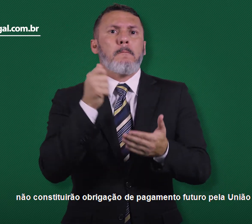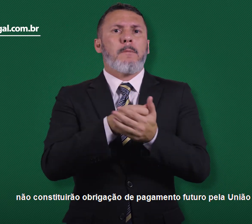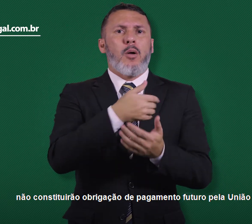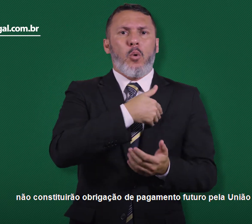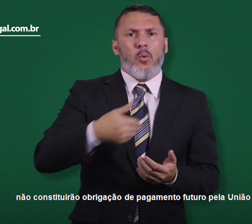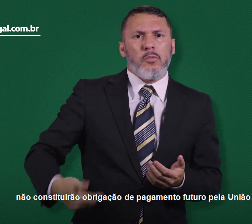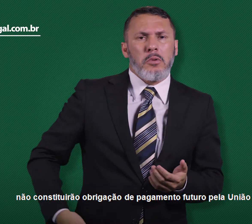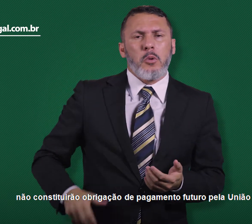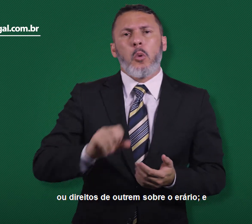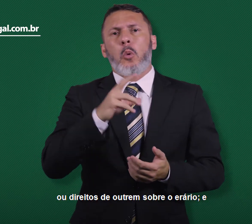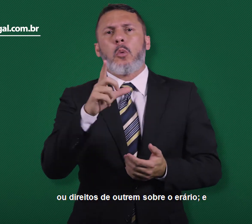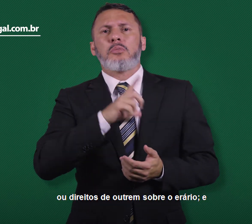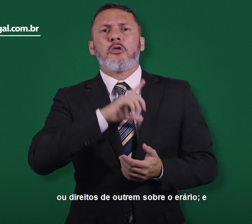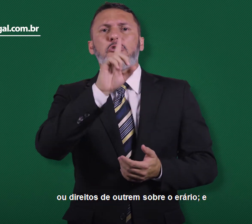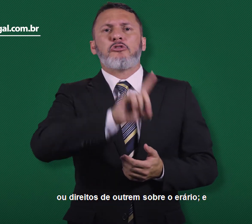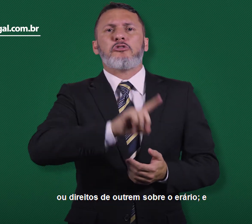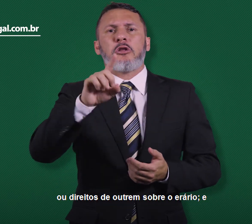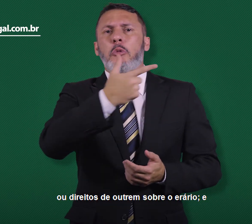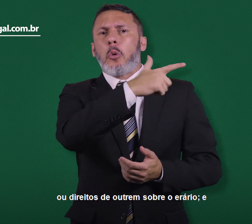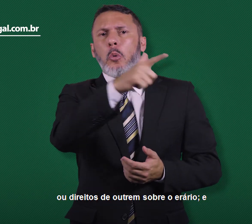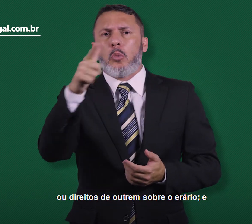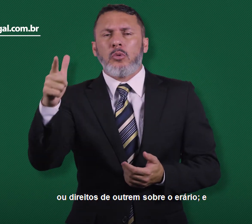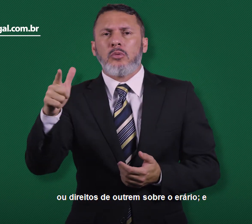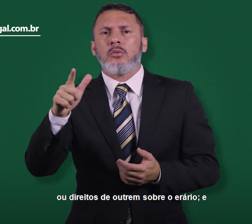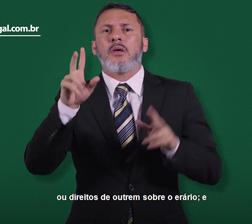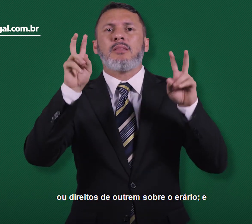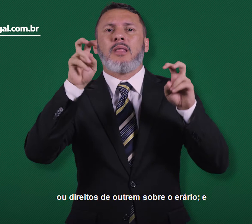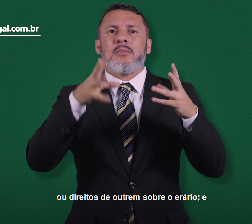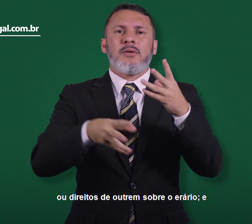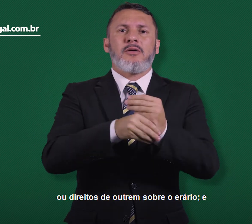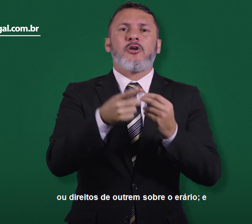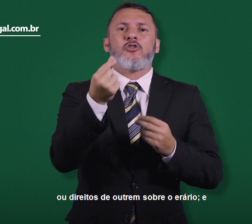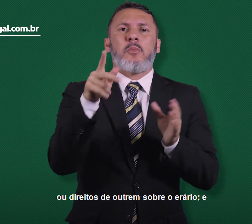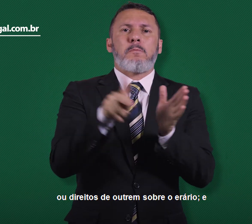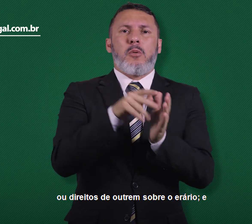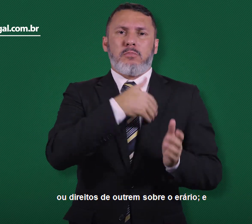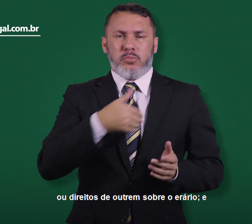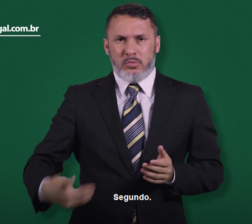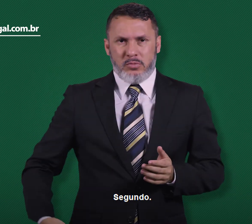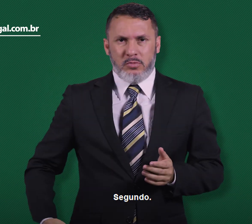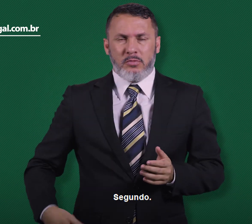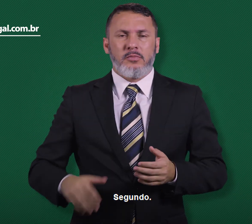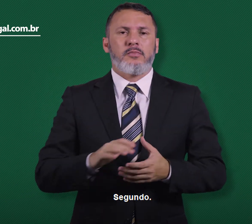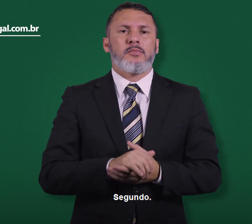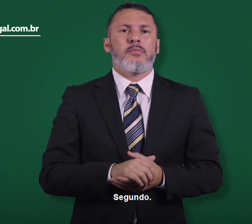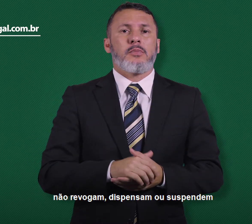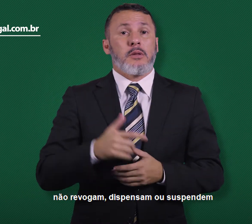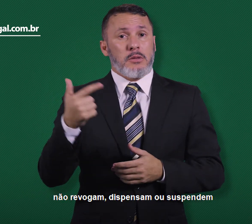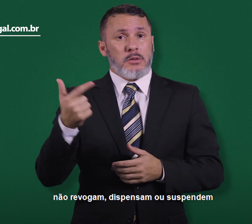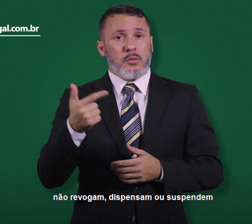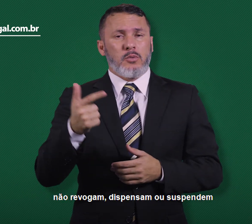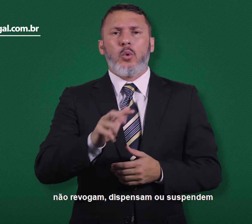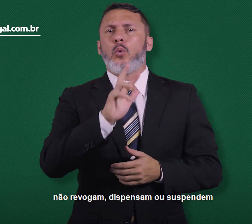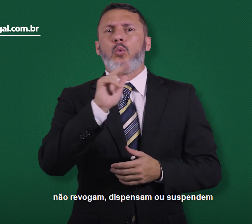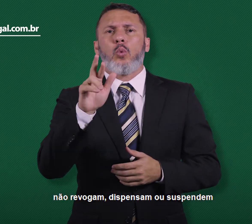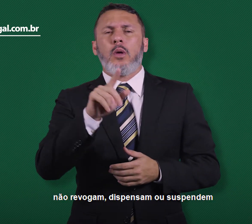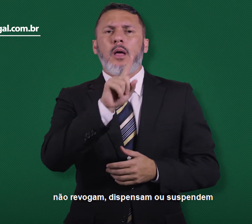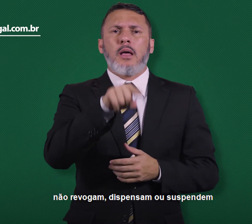pela União ou direitos de outrem sobre o erário e, segundo, não revogam, dispensam